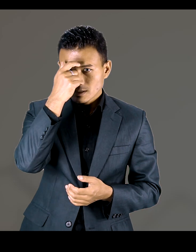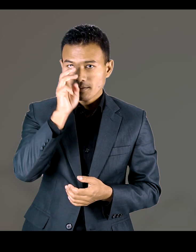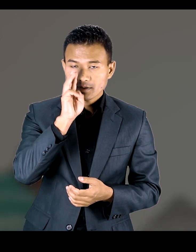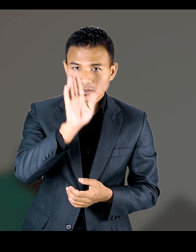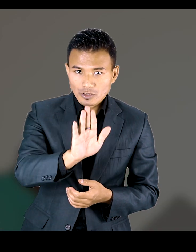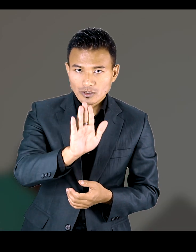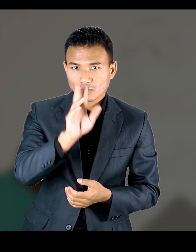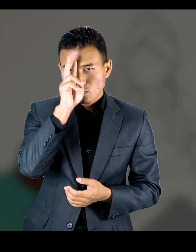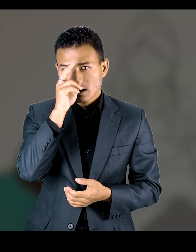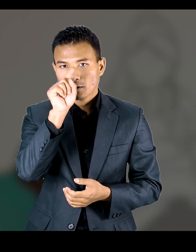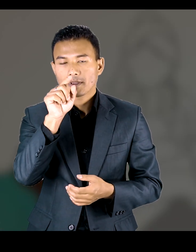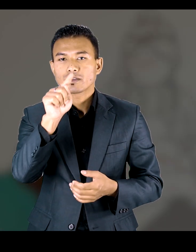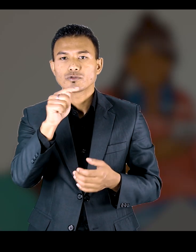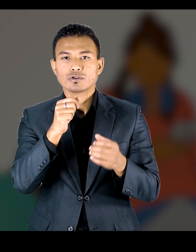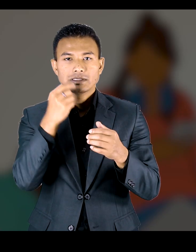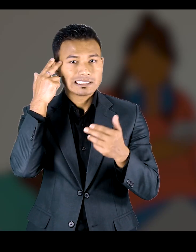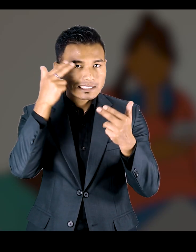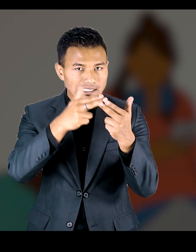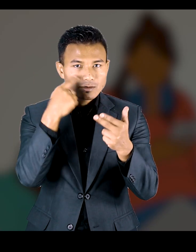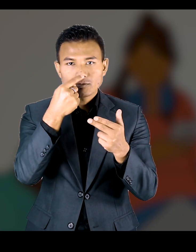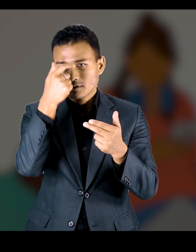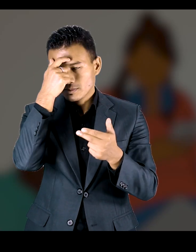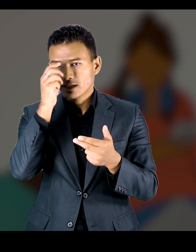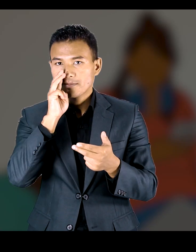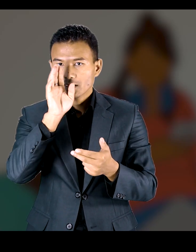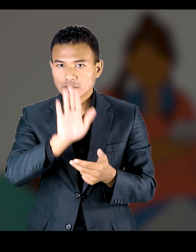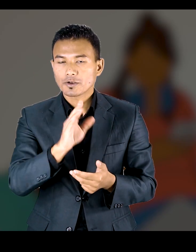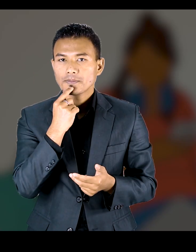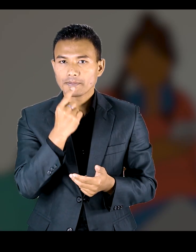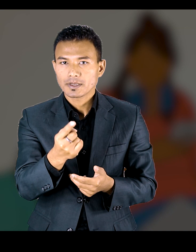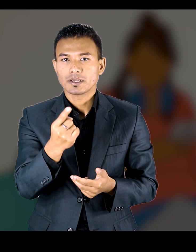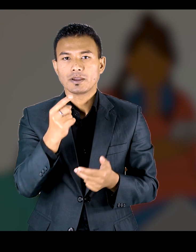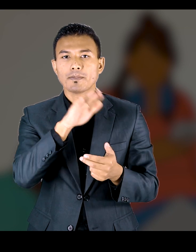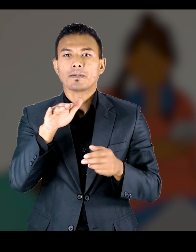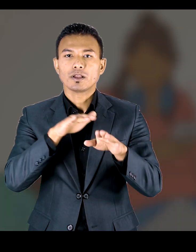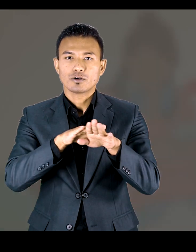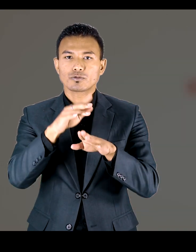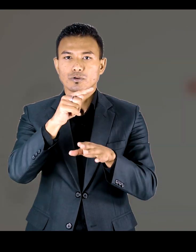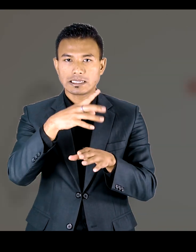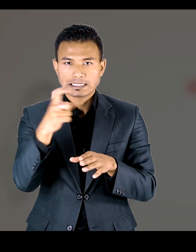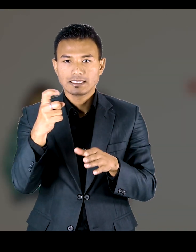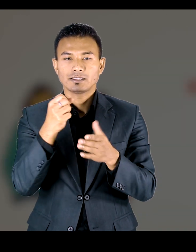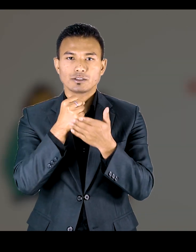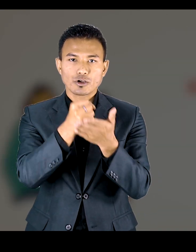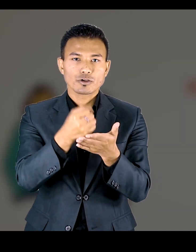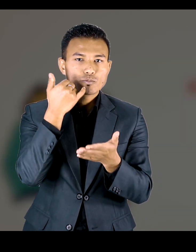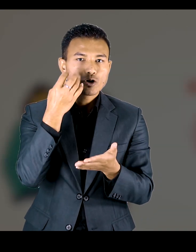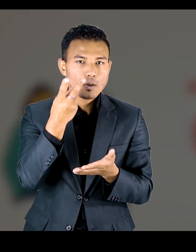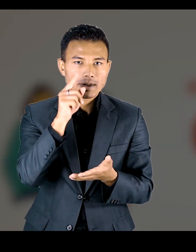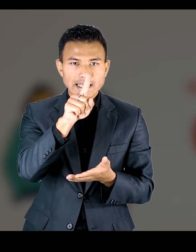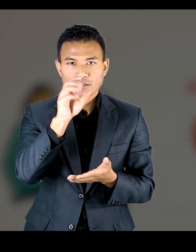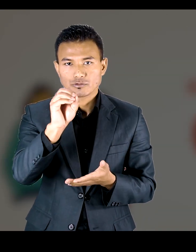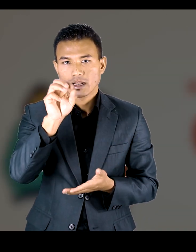तपाईँ आफू समस्यामा पर्नु भएको छ वा तपाईँका चिनजानका कोही समस्यामा परेका छन् भने बालबालिकाका लागि